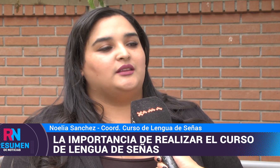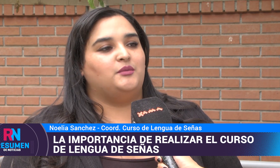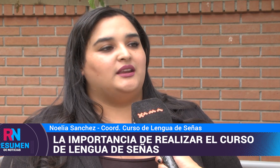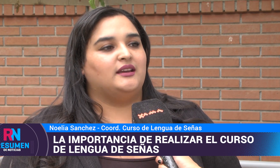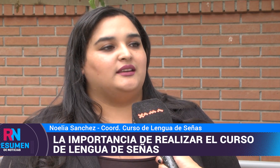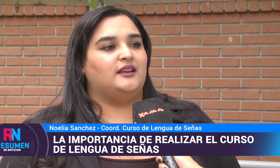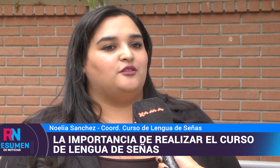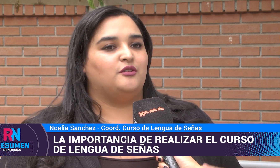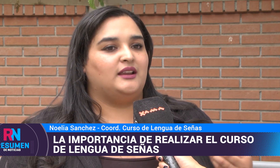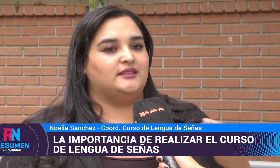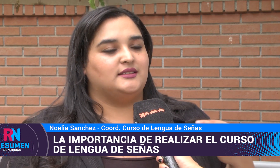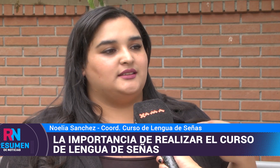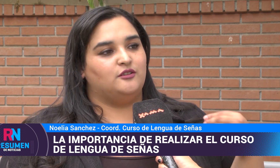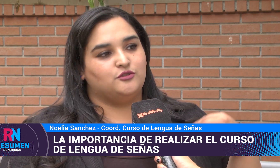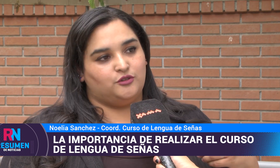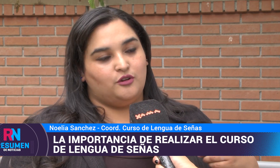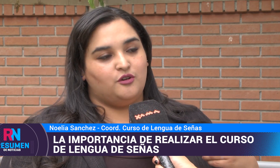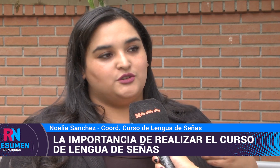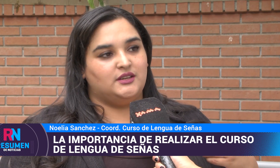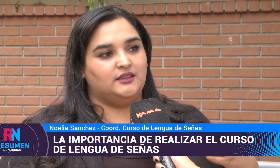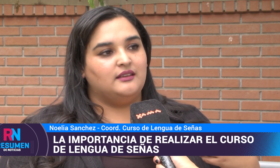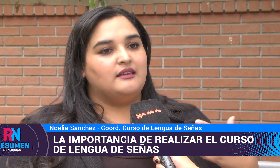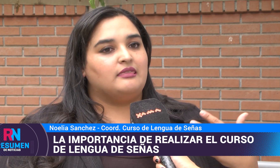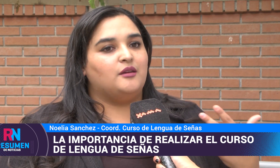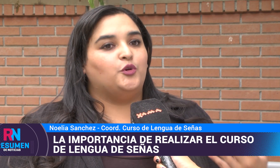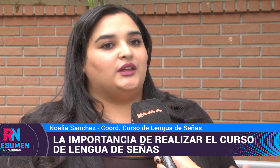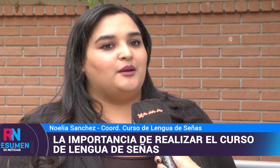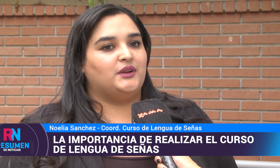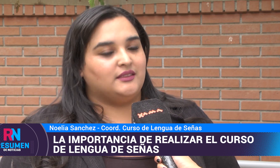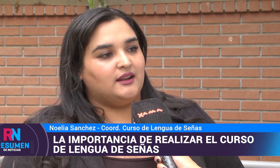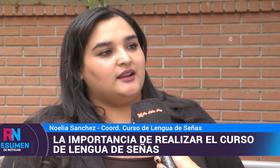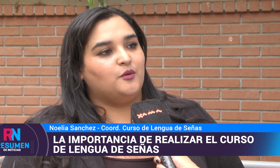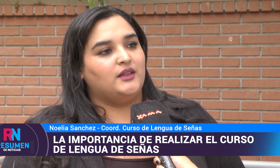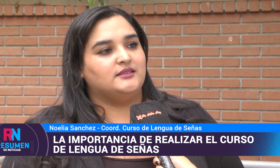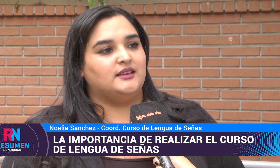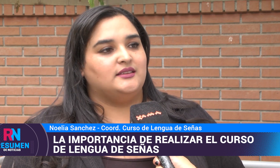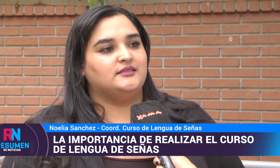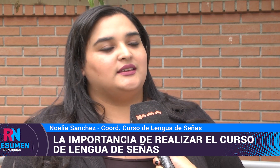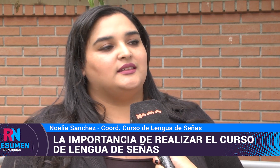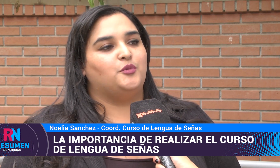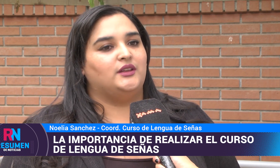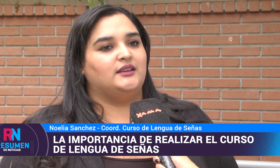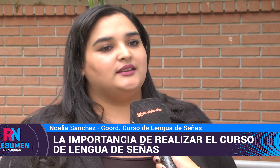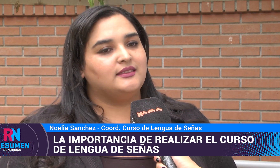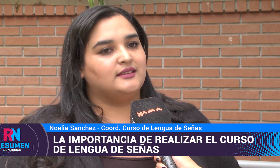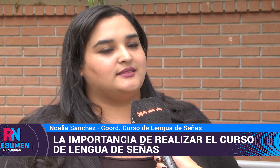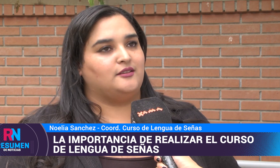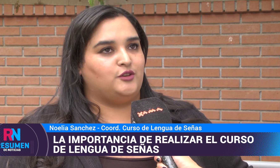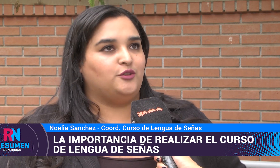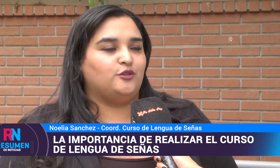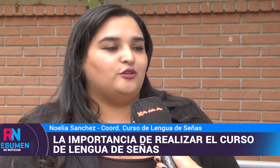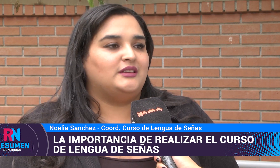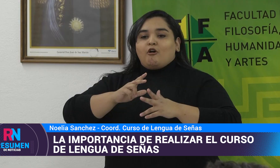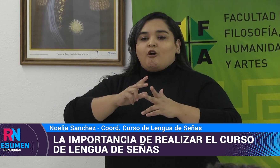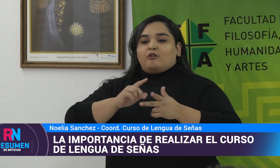que también ha generado la necesidad en nosotros los oyentes de poder aprender la lengua de señas y de poder ir desarrollándonos y quizás